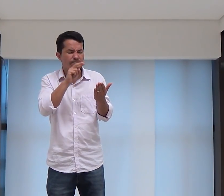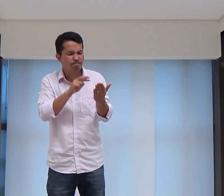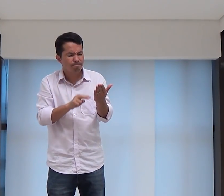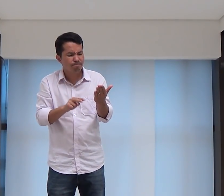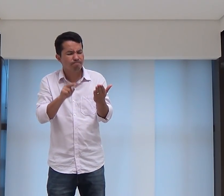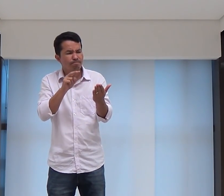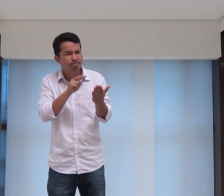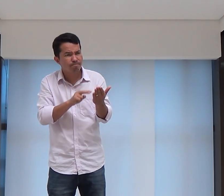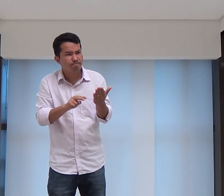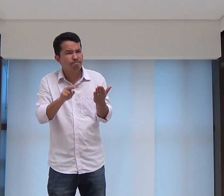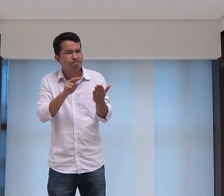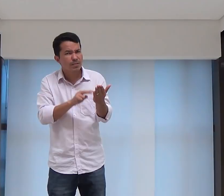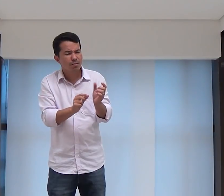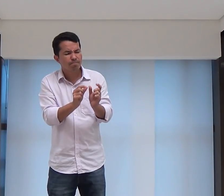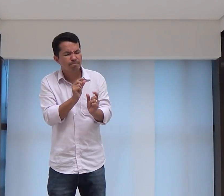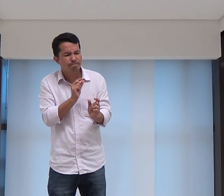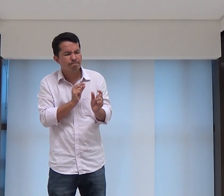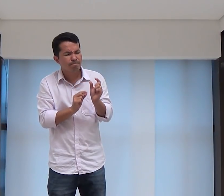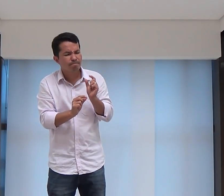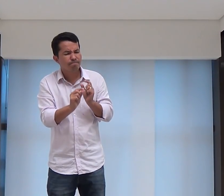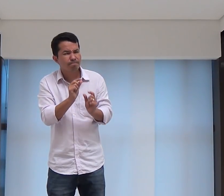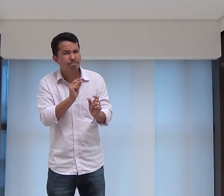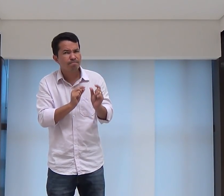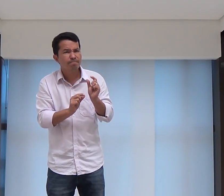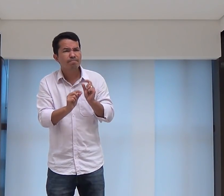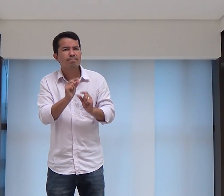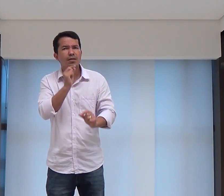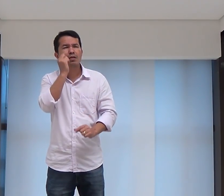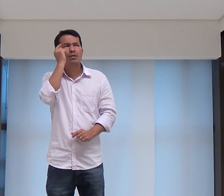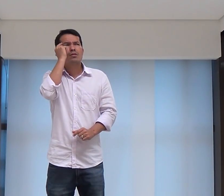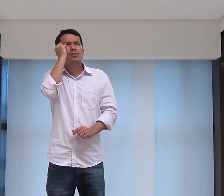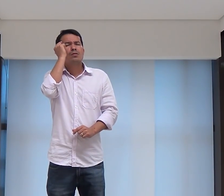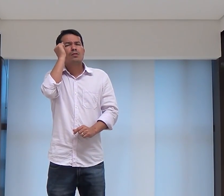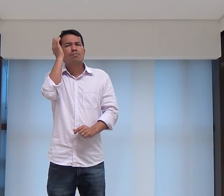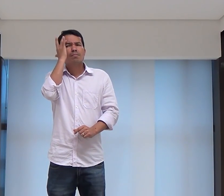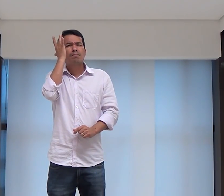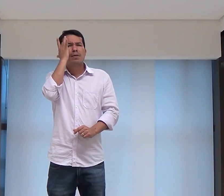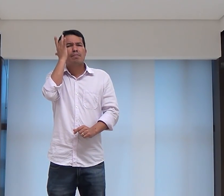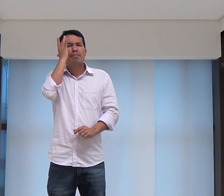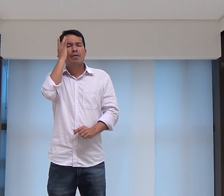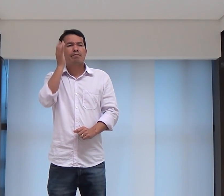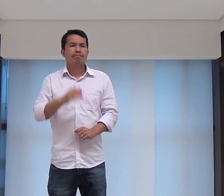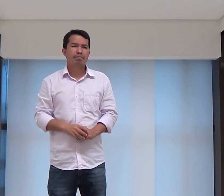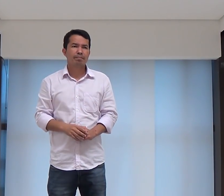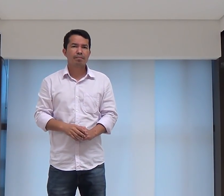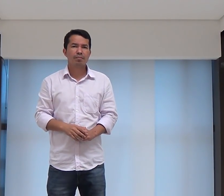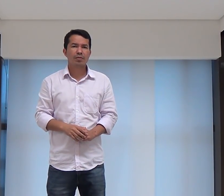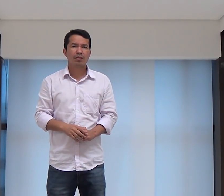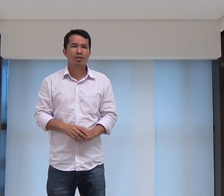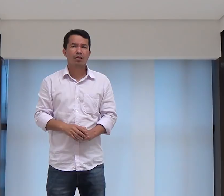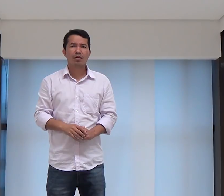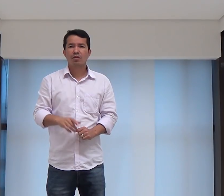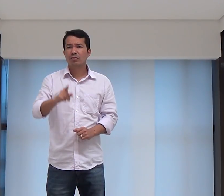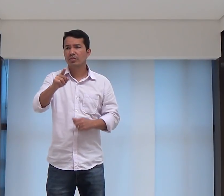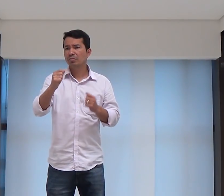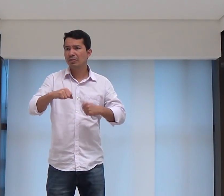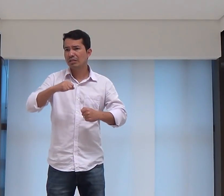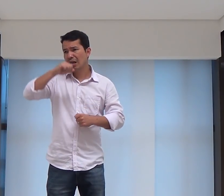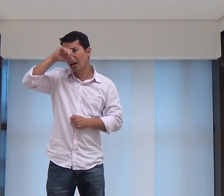palavra de Deus. Tem que ler só um pouquinho. Deixa que aquilo também entre na sua vida, entre no seu coração, para que